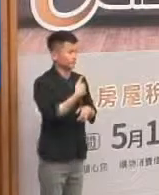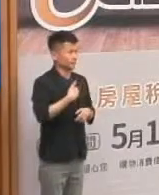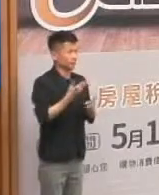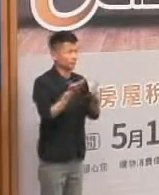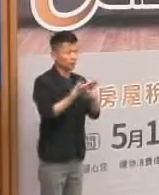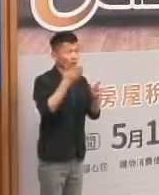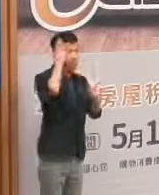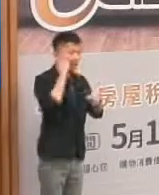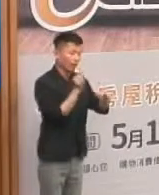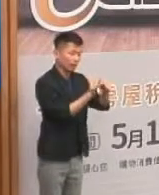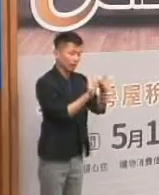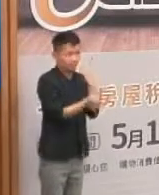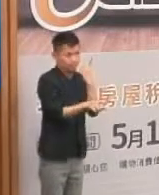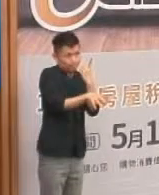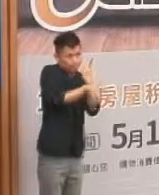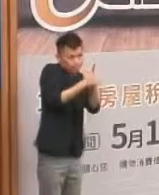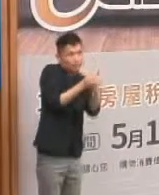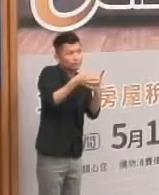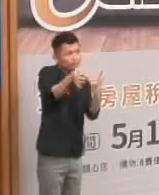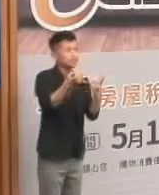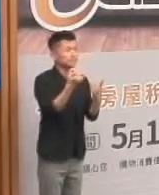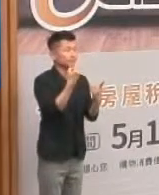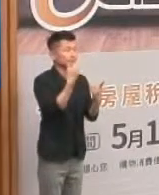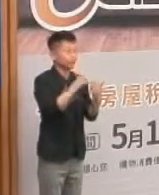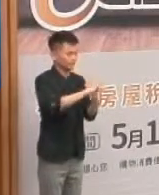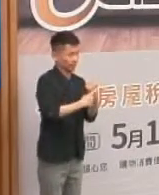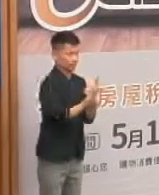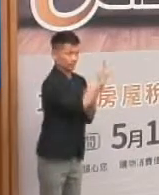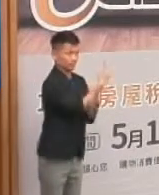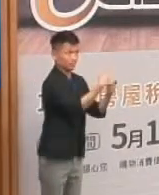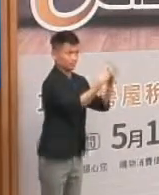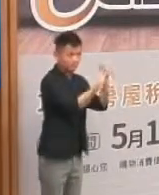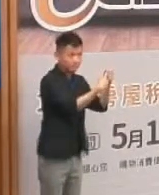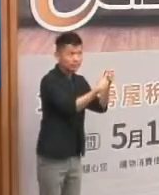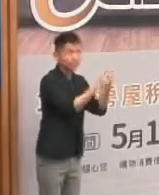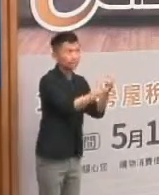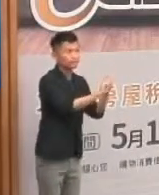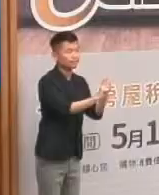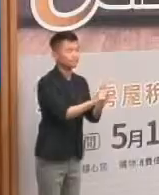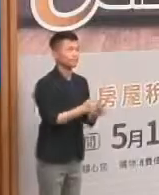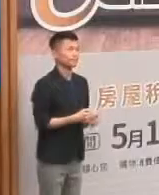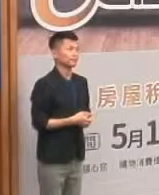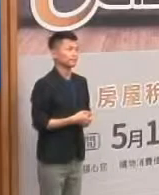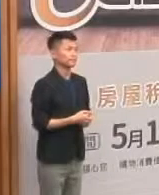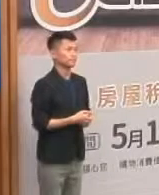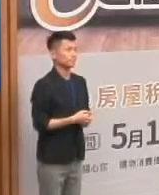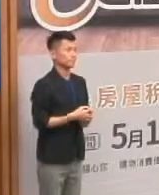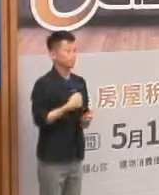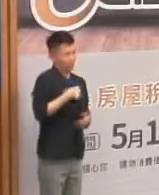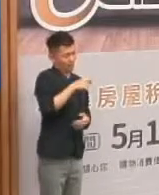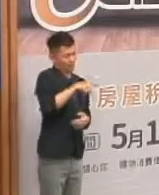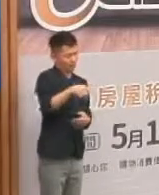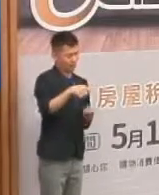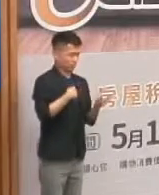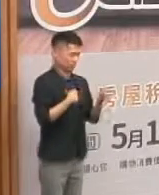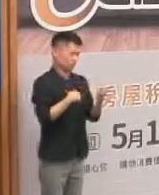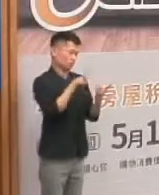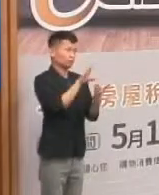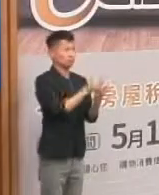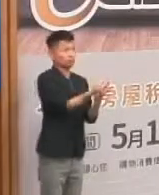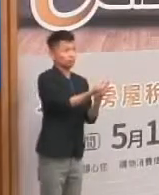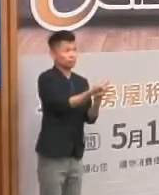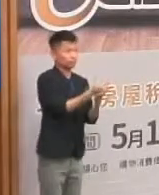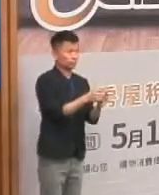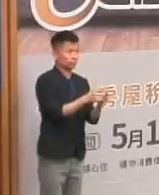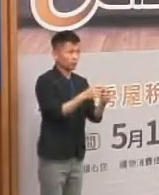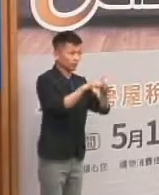code 的方式。那 QR code 当然有两个方式了，一个就是说你纯粹没有那个 app 的话，你去扫